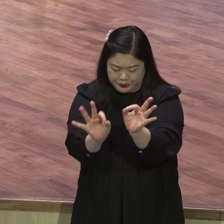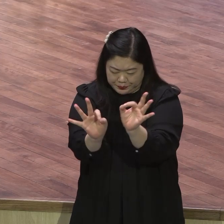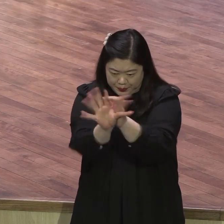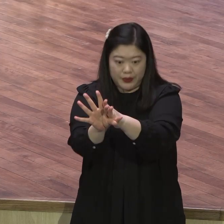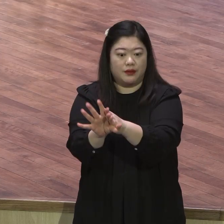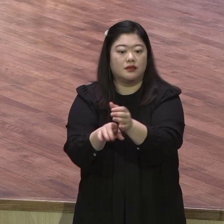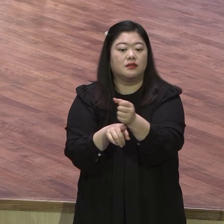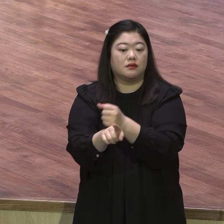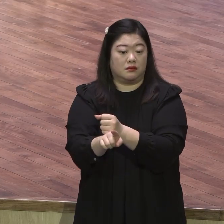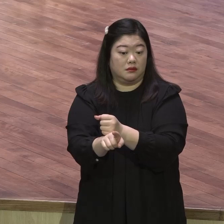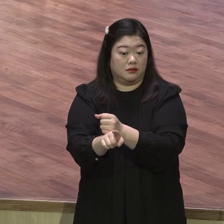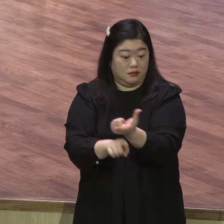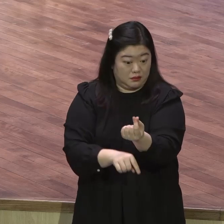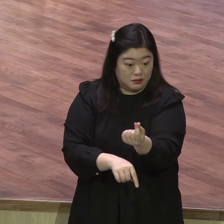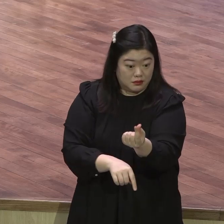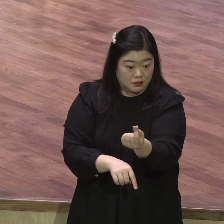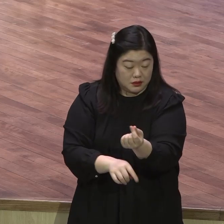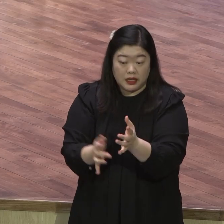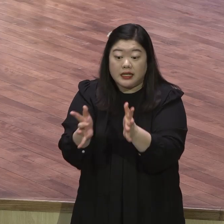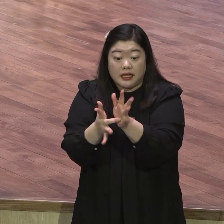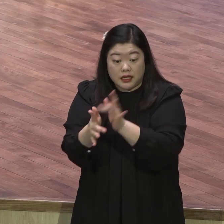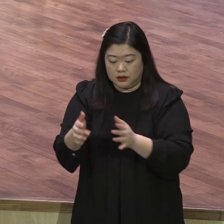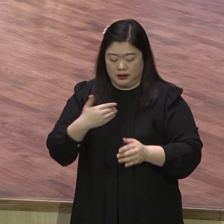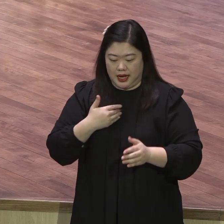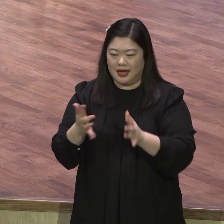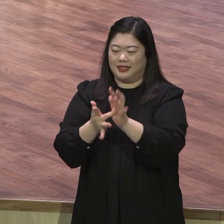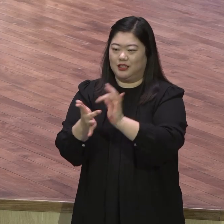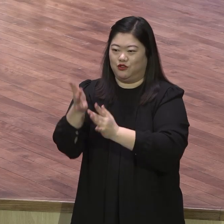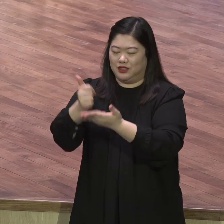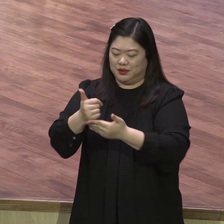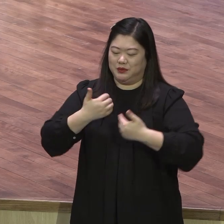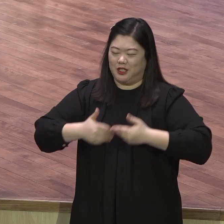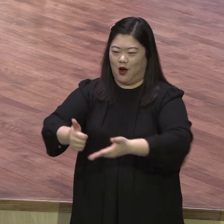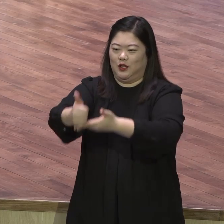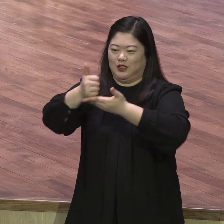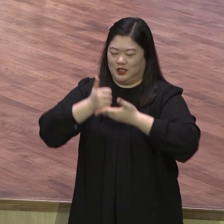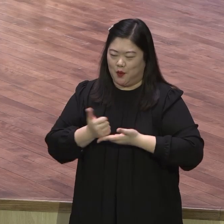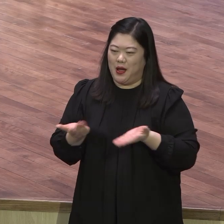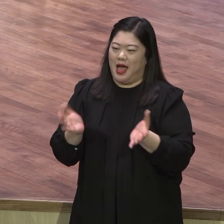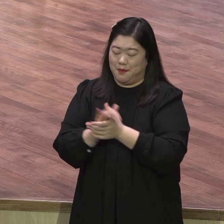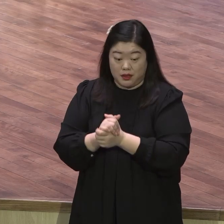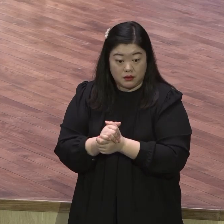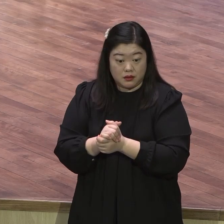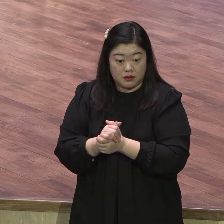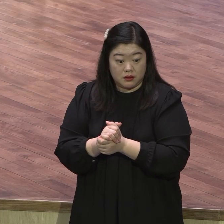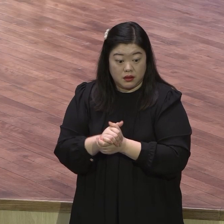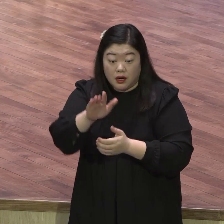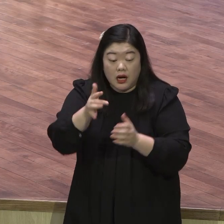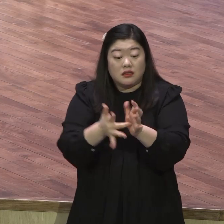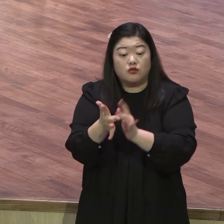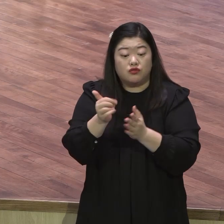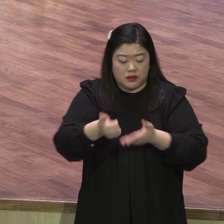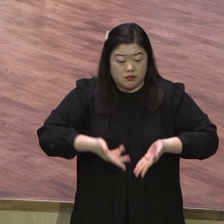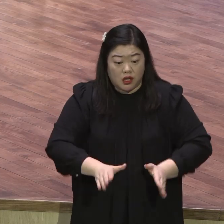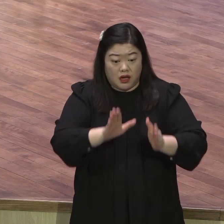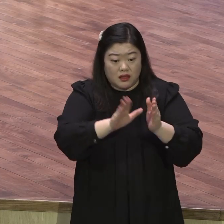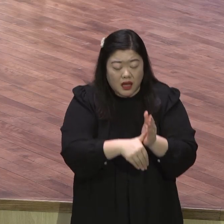그 말이 끝났다는 거예요. 예수 믿는 사람은 예수님이 왜 아기로 태어나가지고 목숨집에 살면서